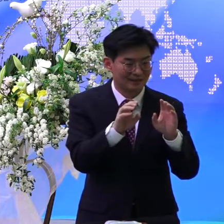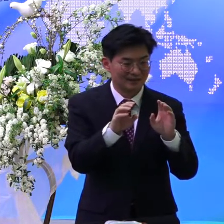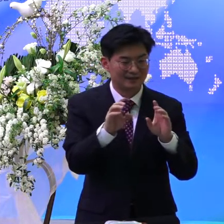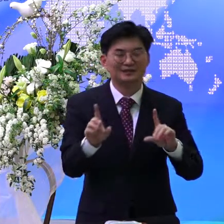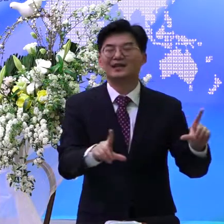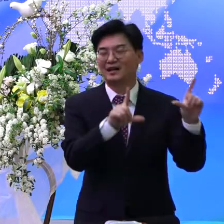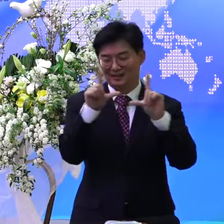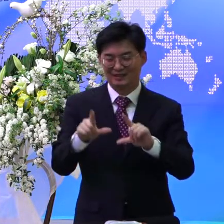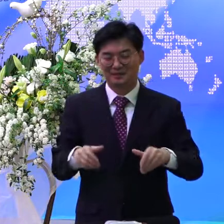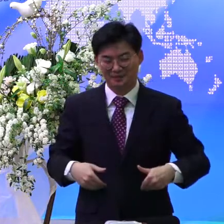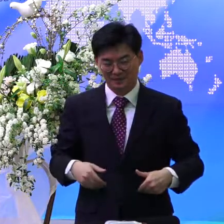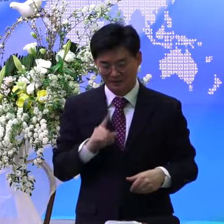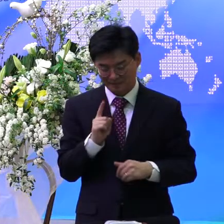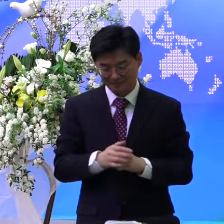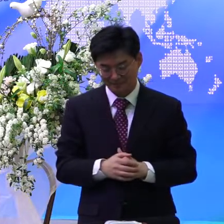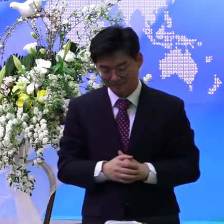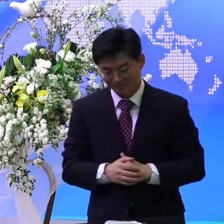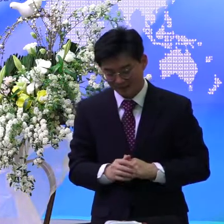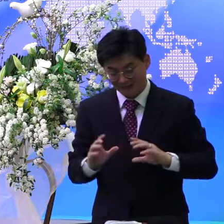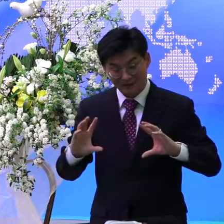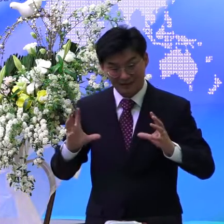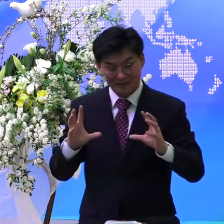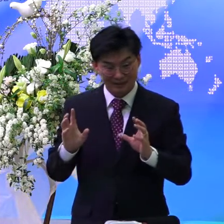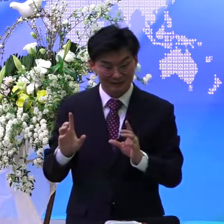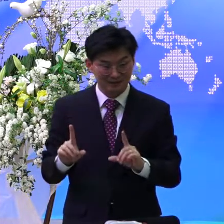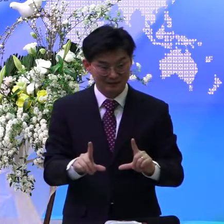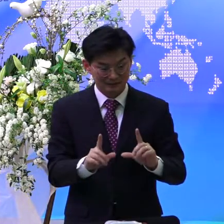여러분 세상에 이렇게 살아가는 사람들이 많이 있습니다.